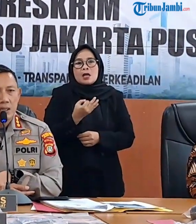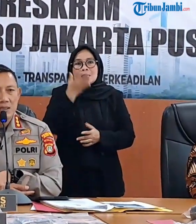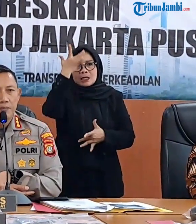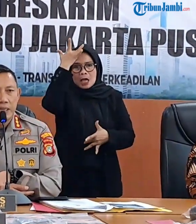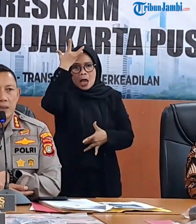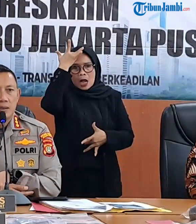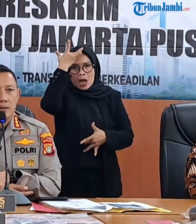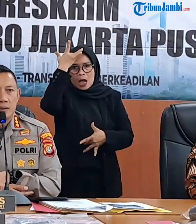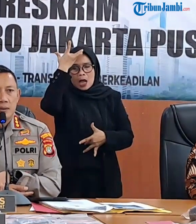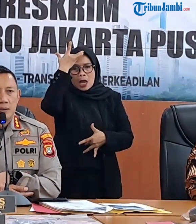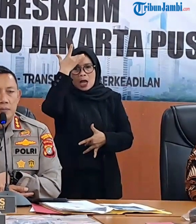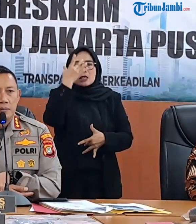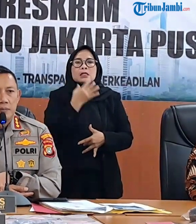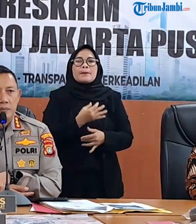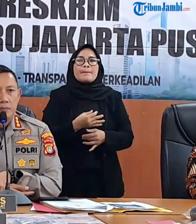tersangka sempat